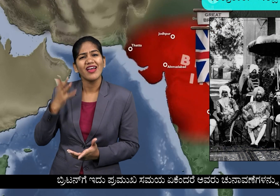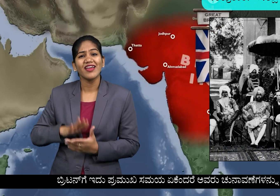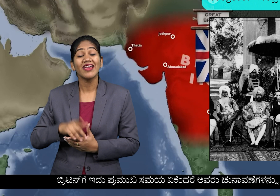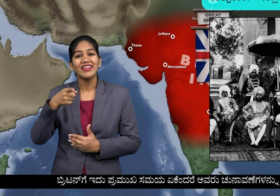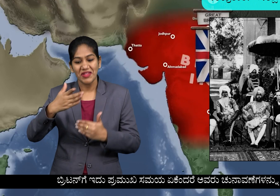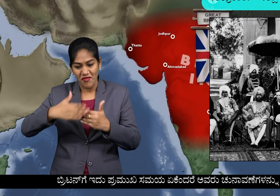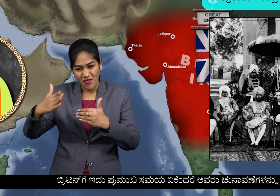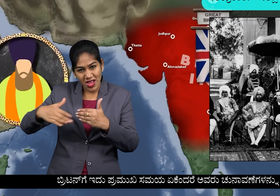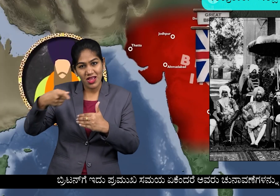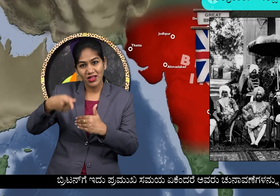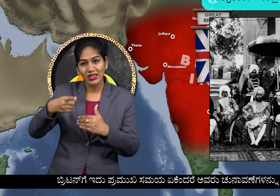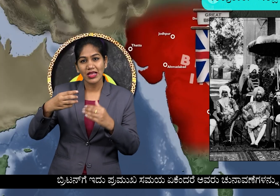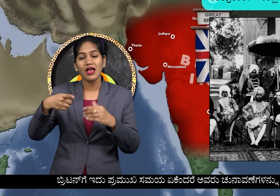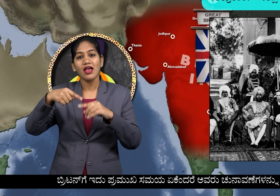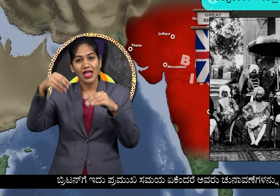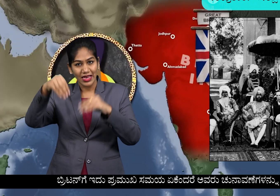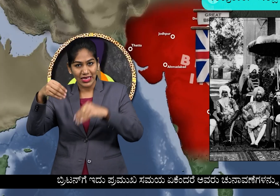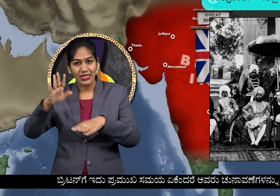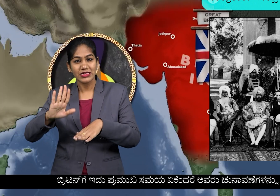ಚುನಾವಣೆಯನ್ನು ಎದುರಿಸಲಿದ್ದಾರೆ.